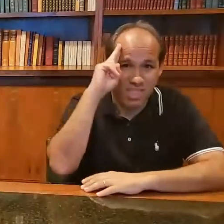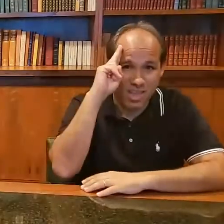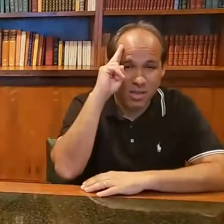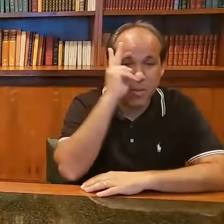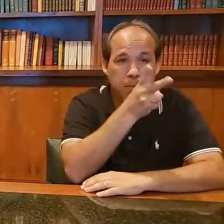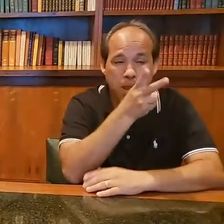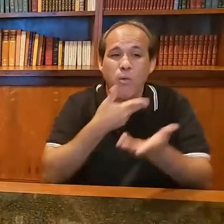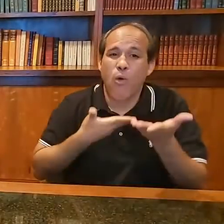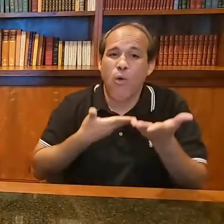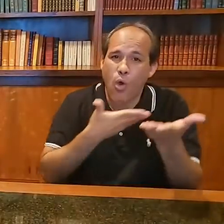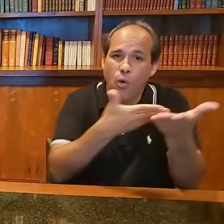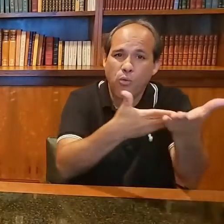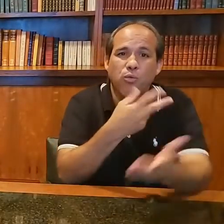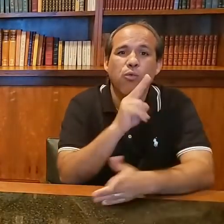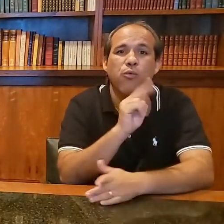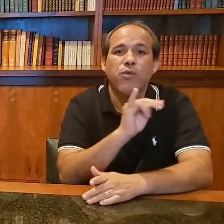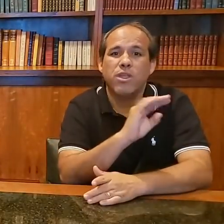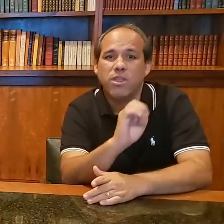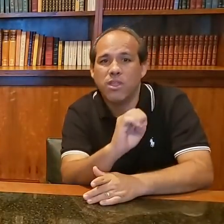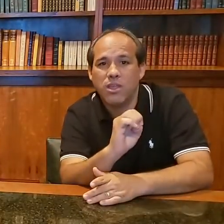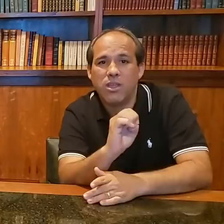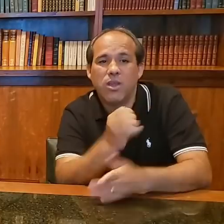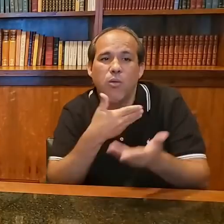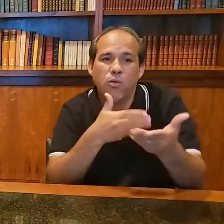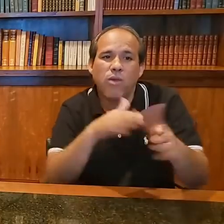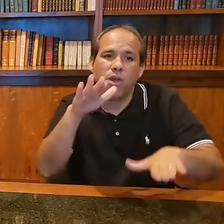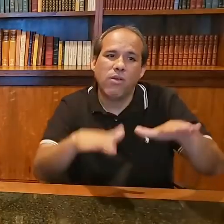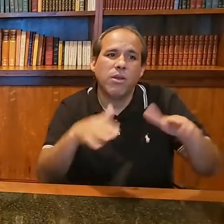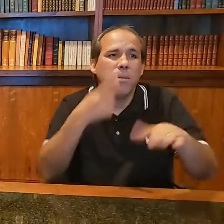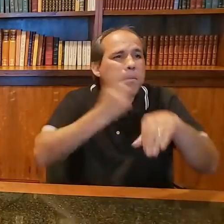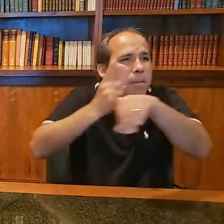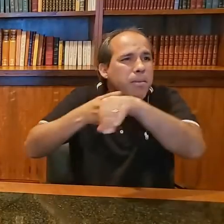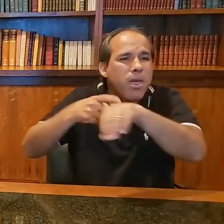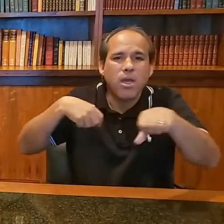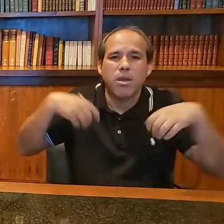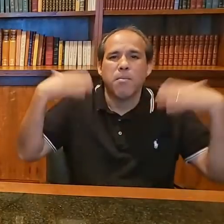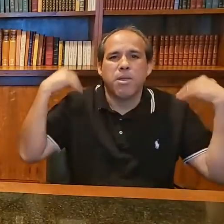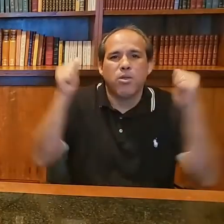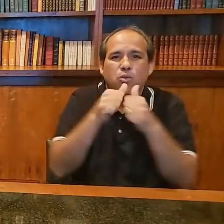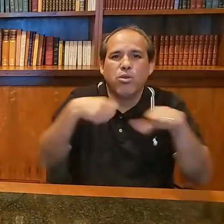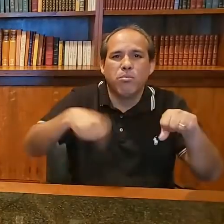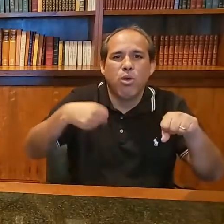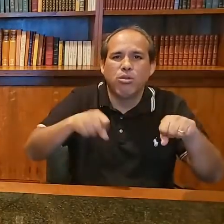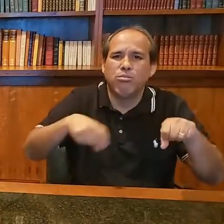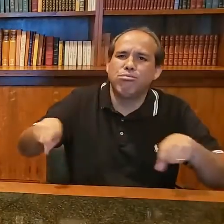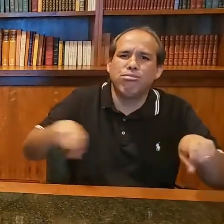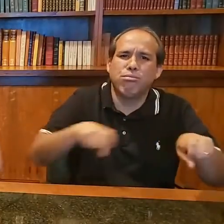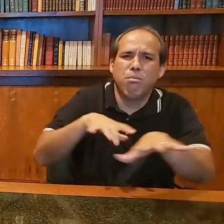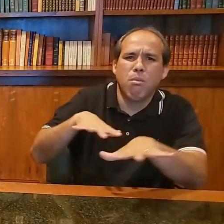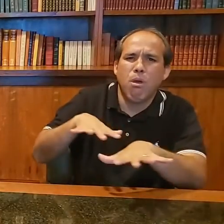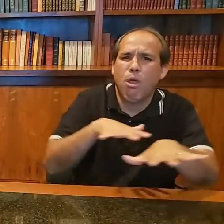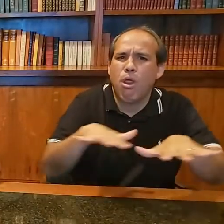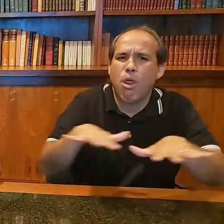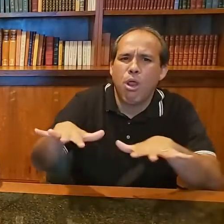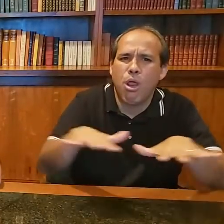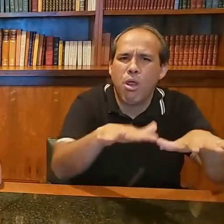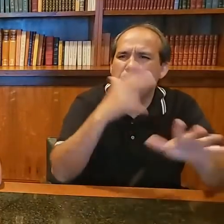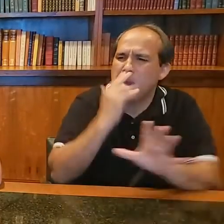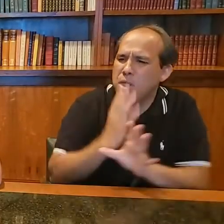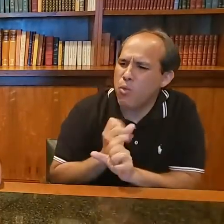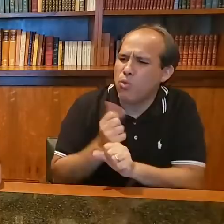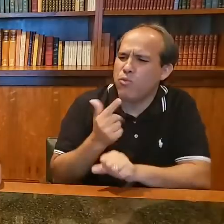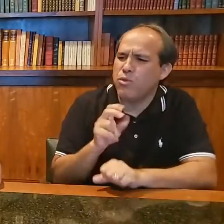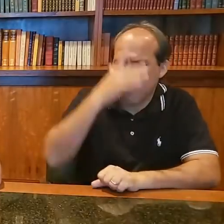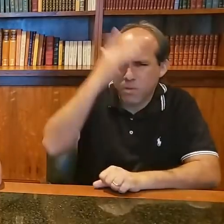lá onde eu fui convidado aí pelo vice, que disse que de vez em quando ele dá uns passeios de moto Brasil, daí juntou a minha equipe, a dele, umas 25 pessoas, e demos esse passeio aqui.